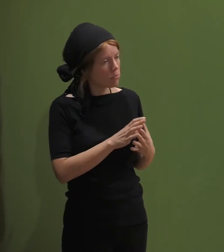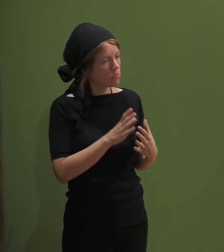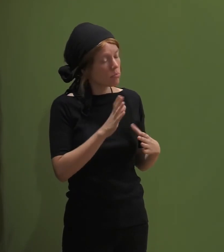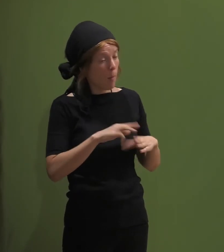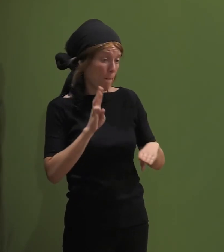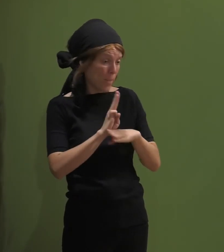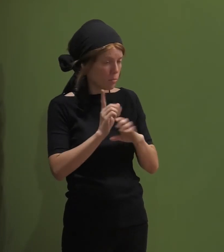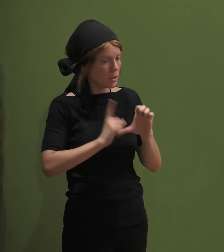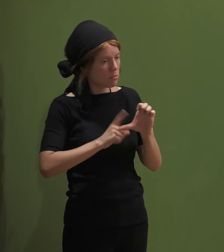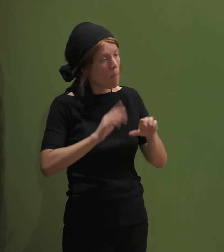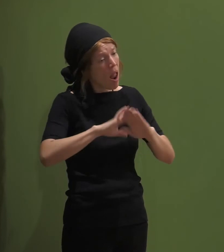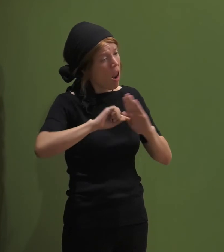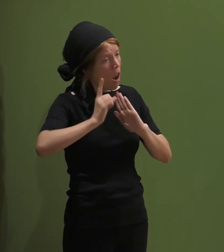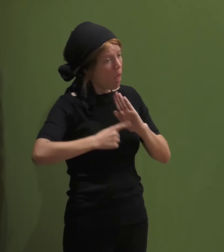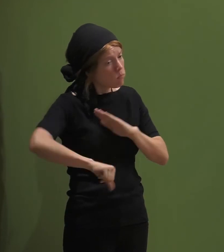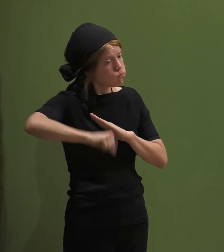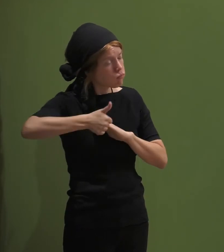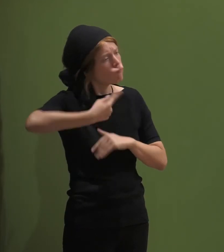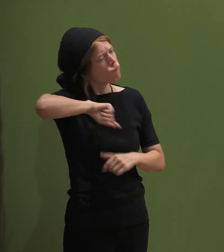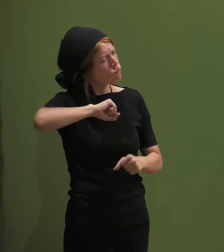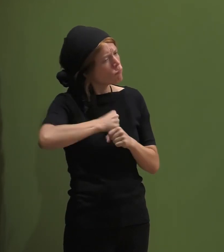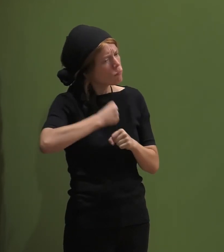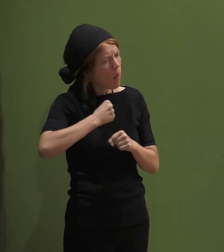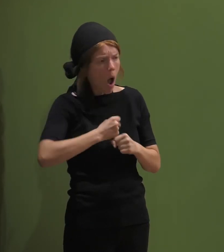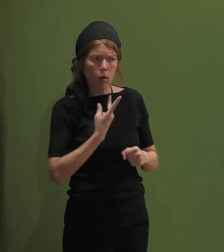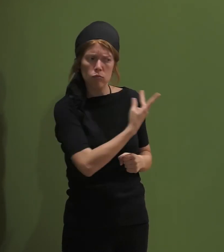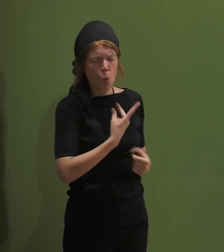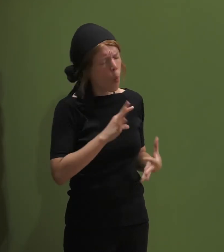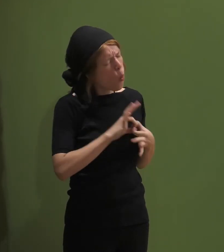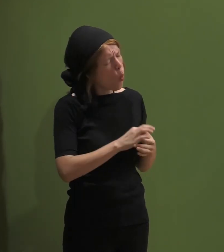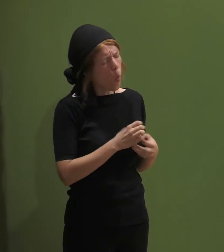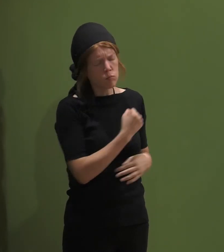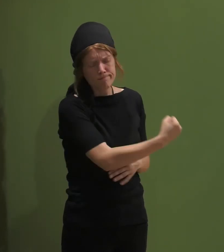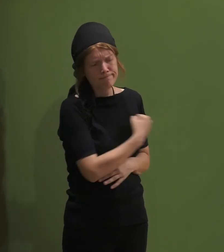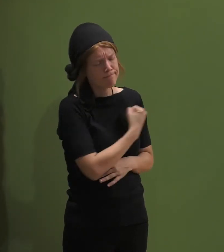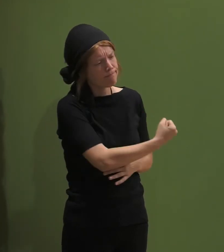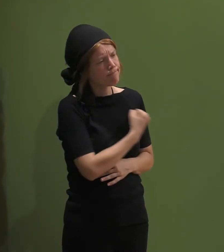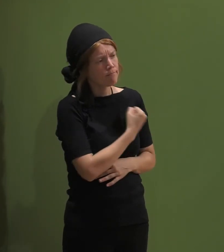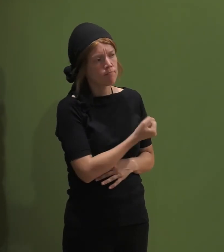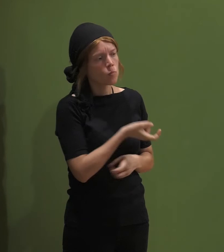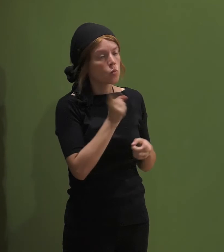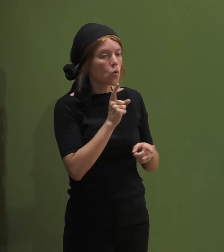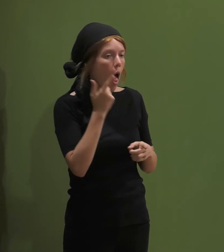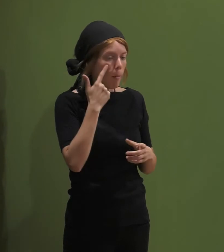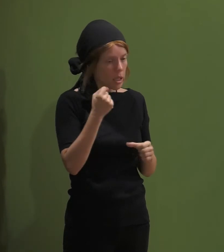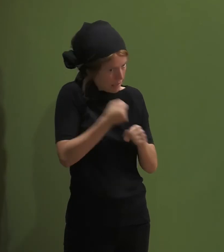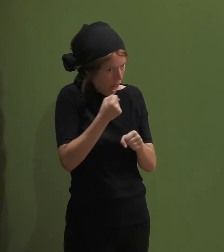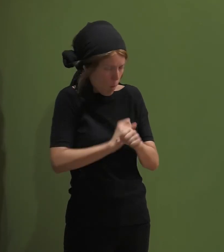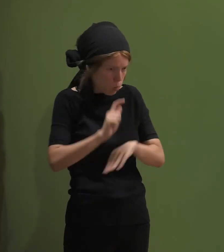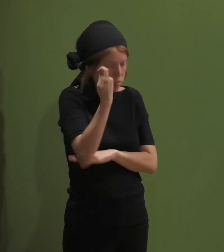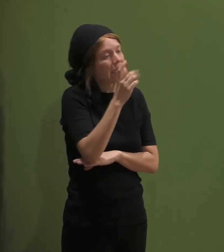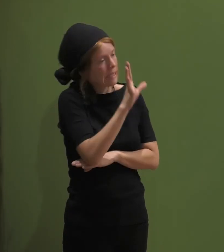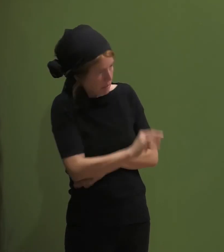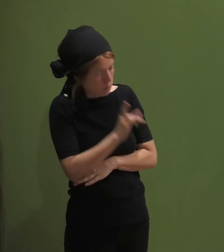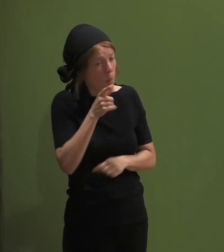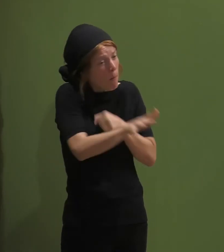Parlamento extremeño para aprobar las leyes. Tenemos que trabajar de la mano, pensando no solo en la empleabilidad, que también,